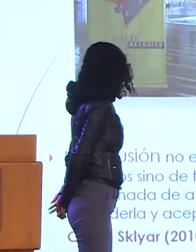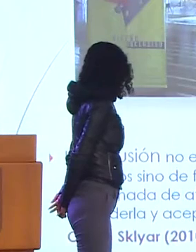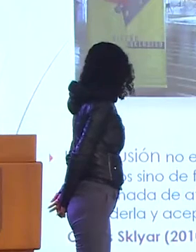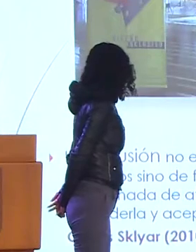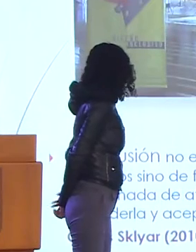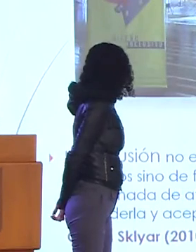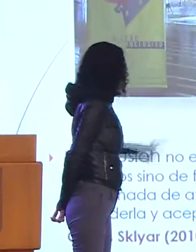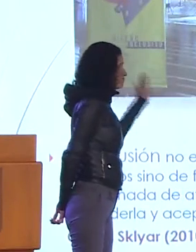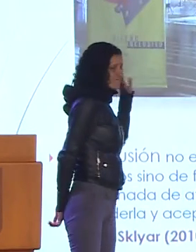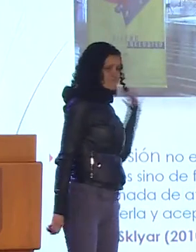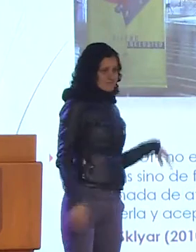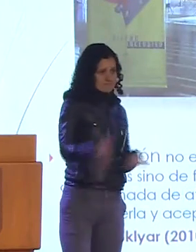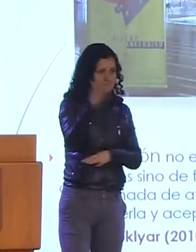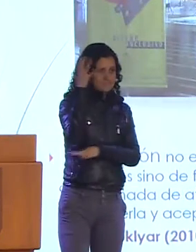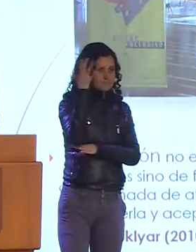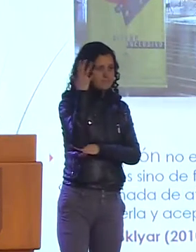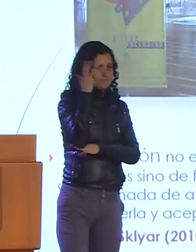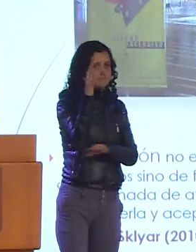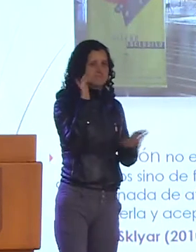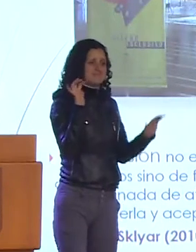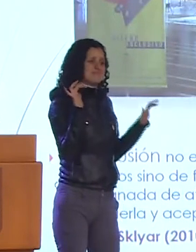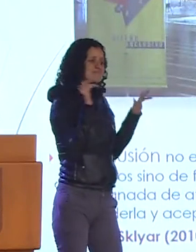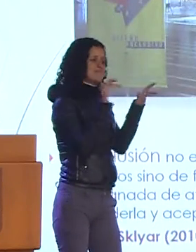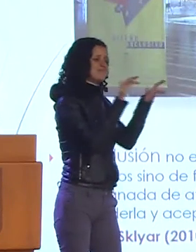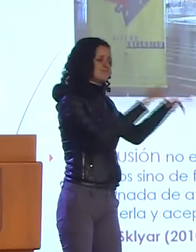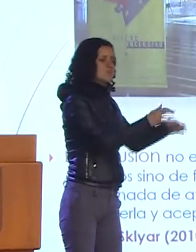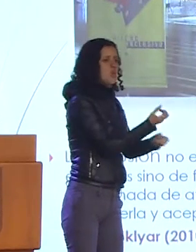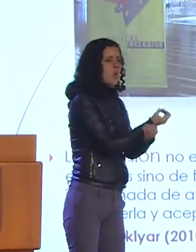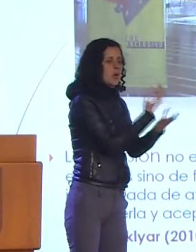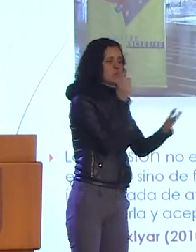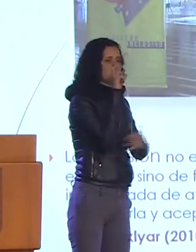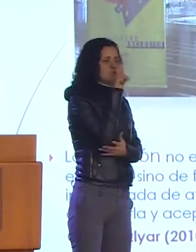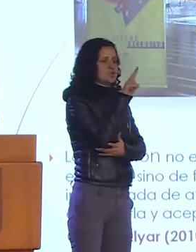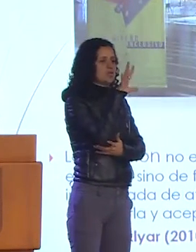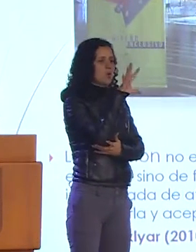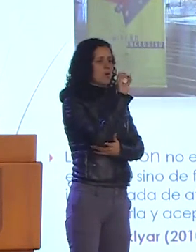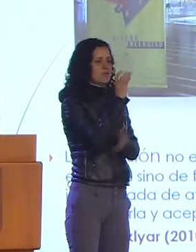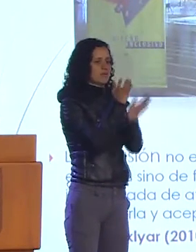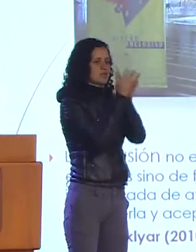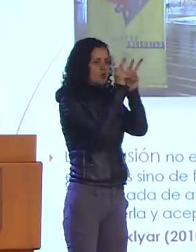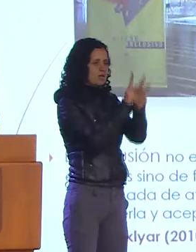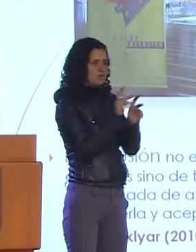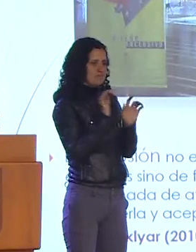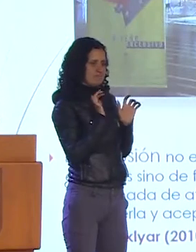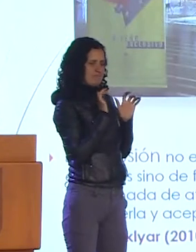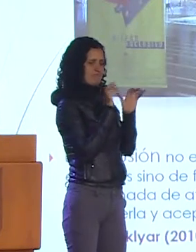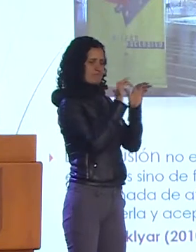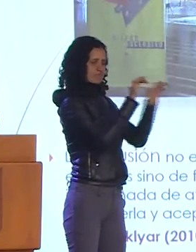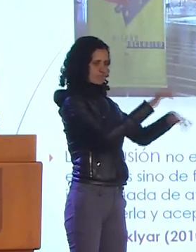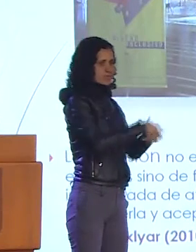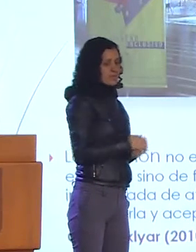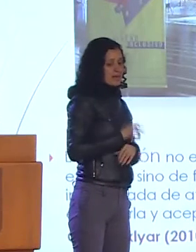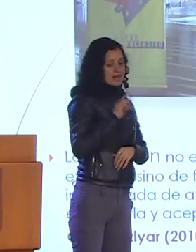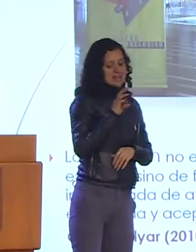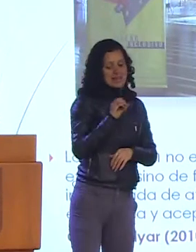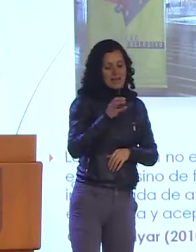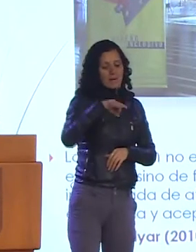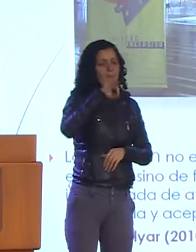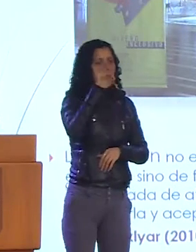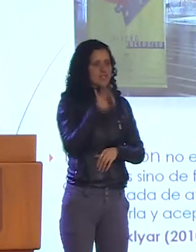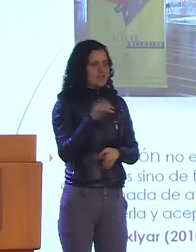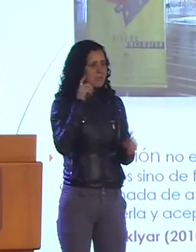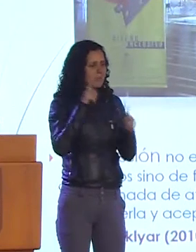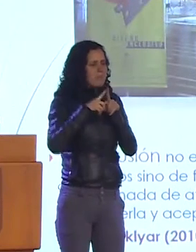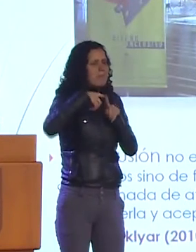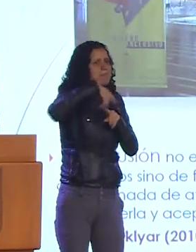En esa cátedra vinieron 250 estudiantes, más del 30% relacionados con ciencias de la